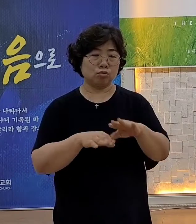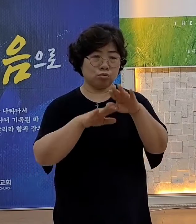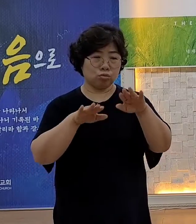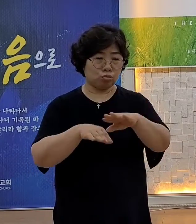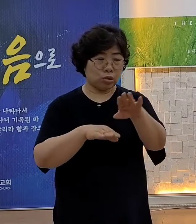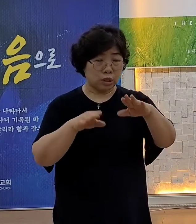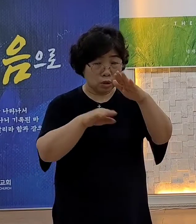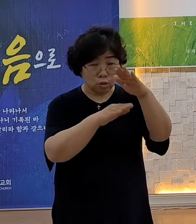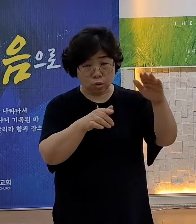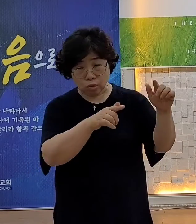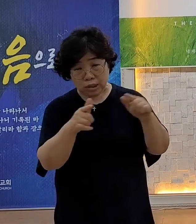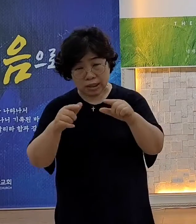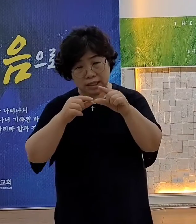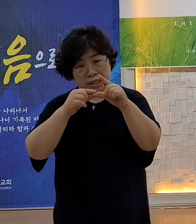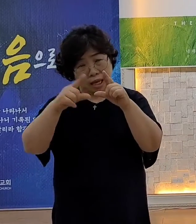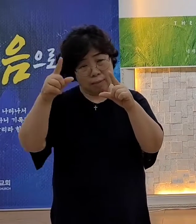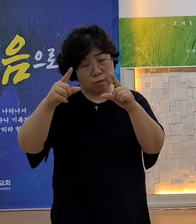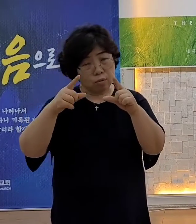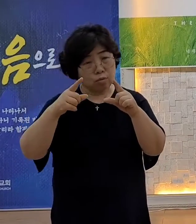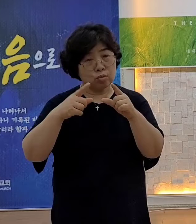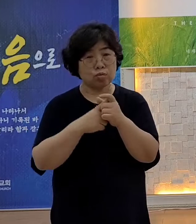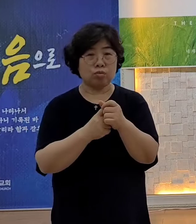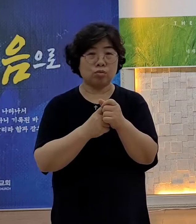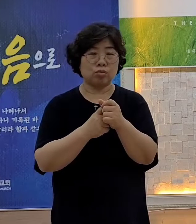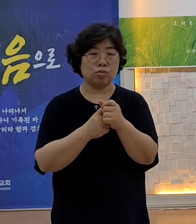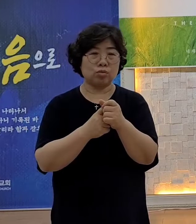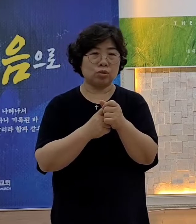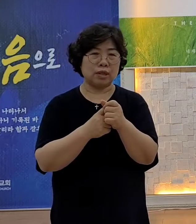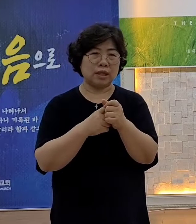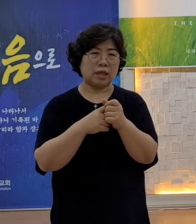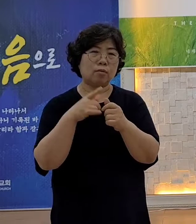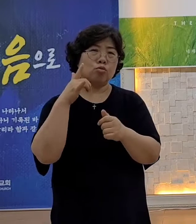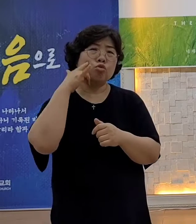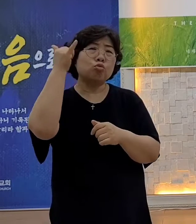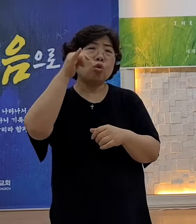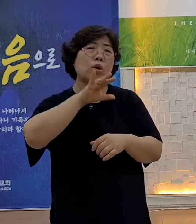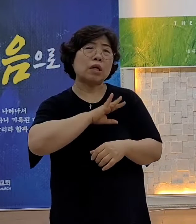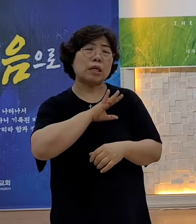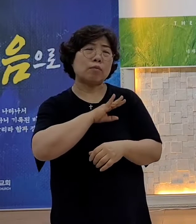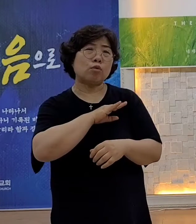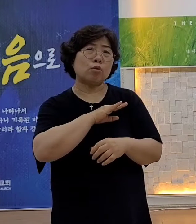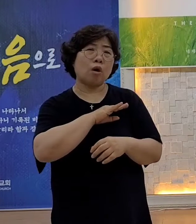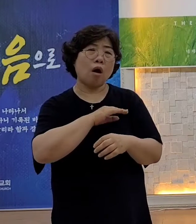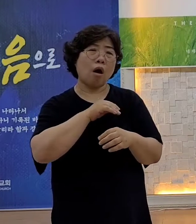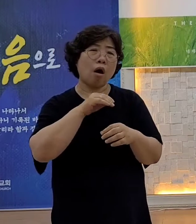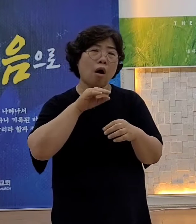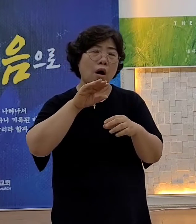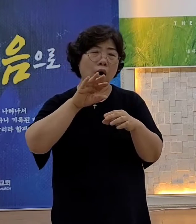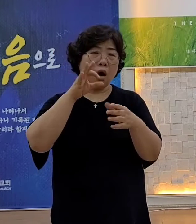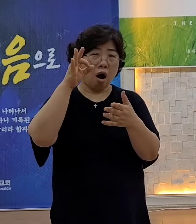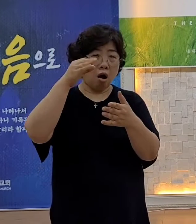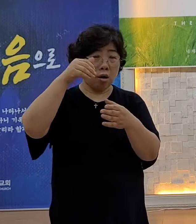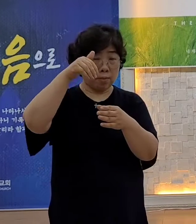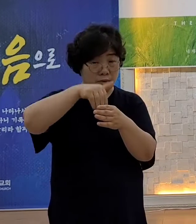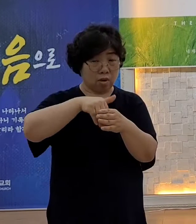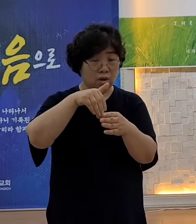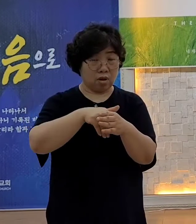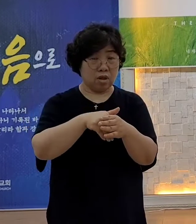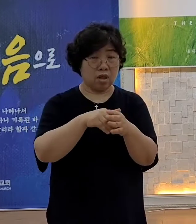그럴 때 저는 저희 부부 이름만으로 하지 않고 저는 자녀들에게 직접 봉투를 쓰게